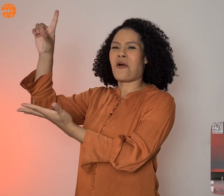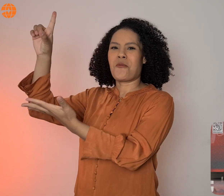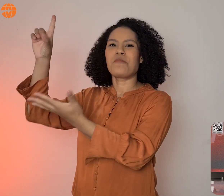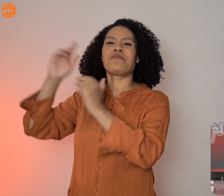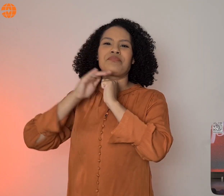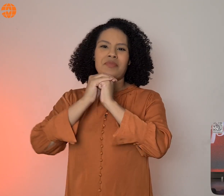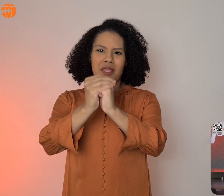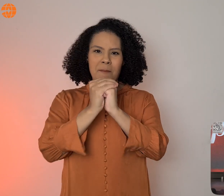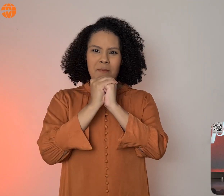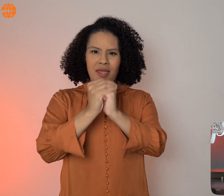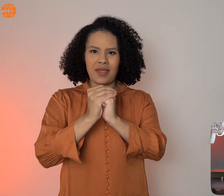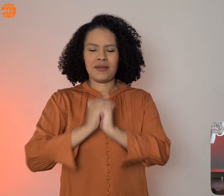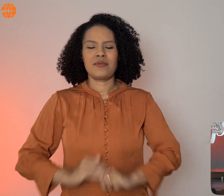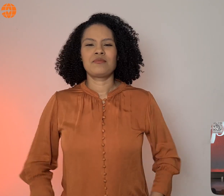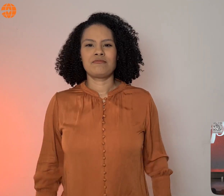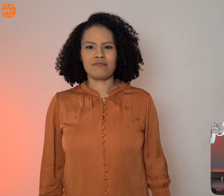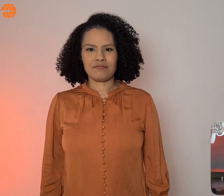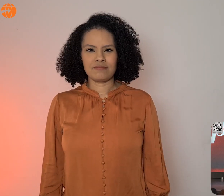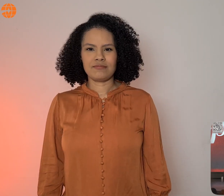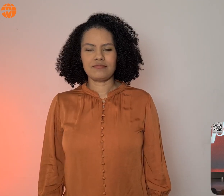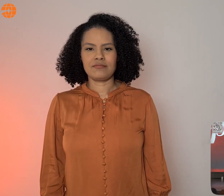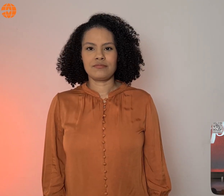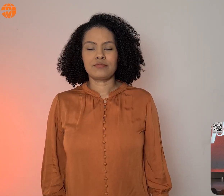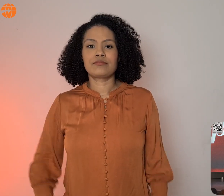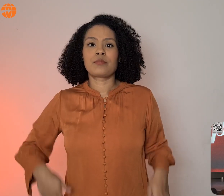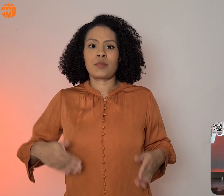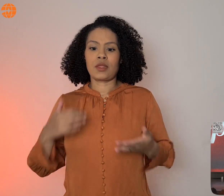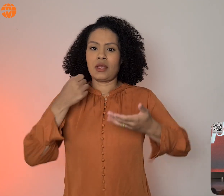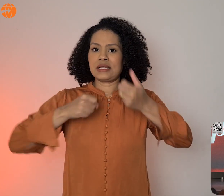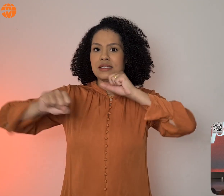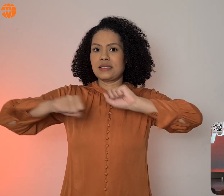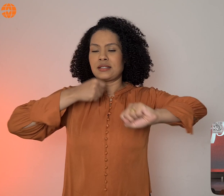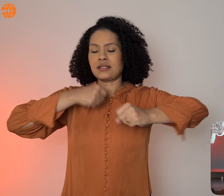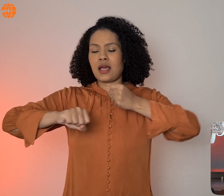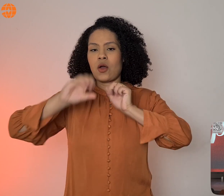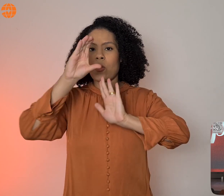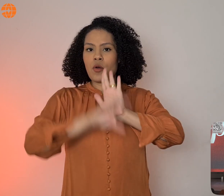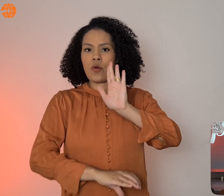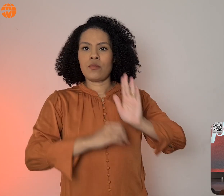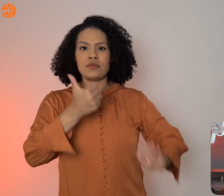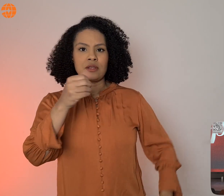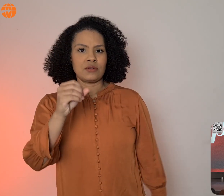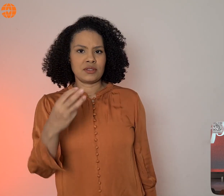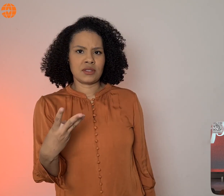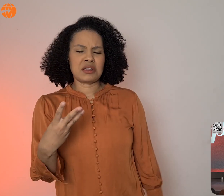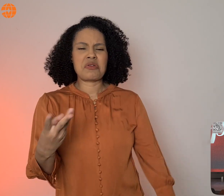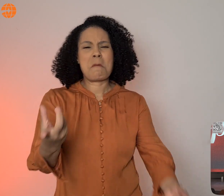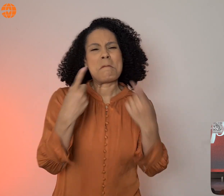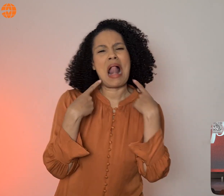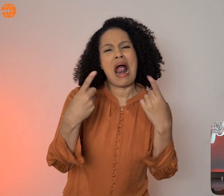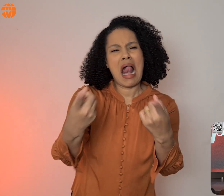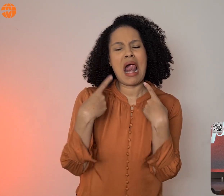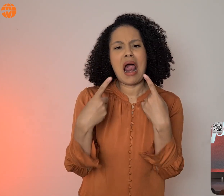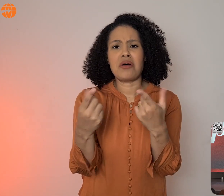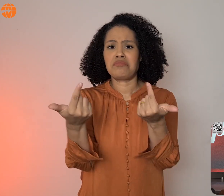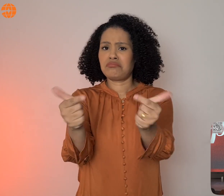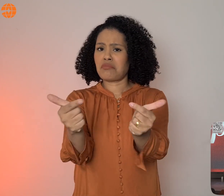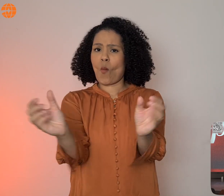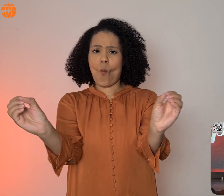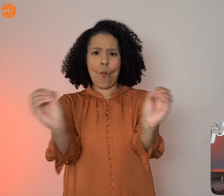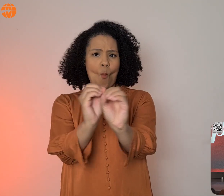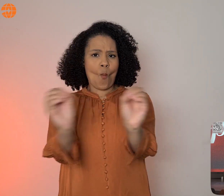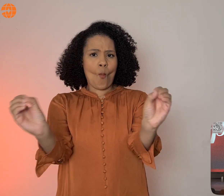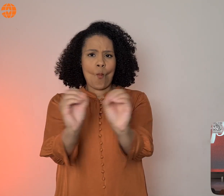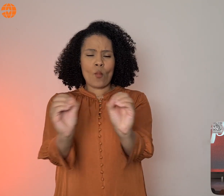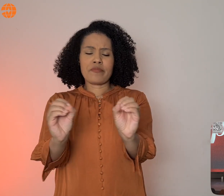Amen. Amém. Psalm 103, it has no complaints. Salmo 103, ele não tem nenhuma reclamação. Unlike many of